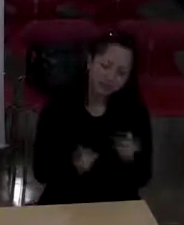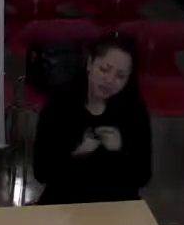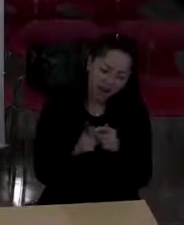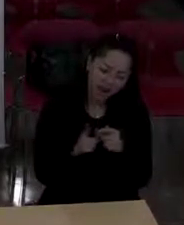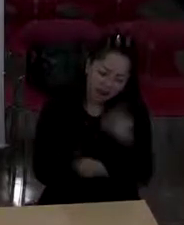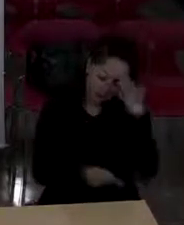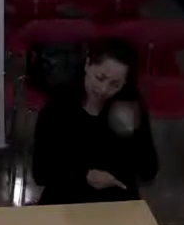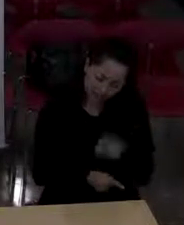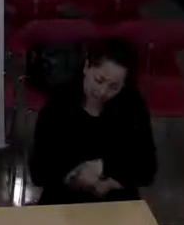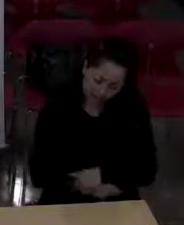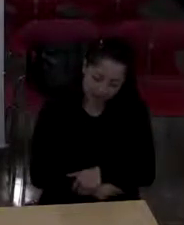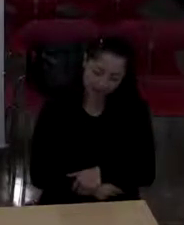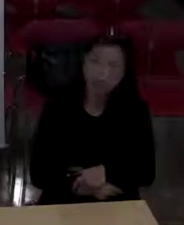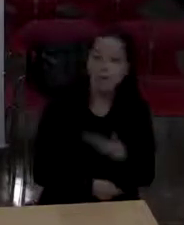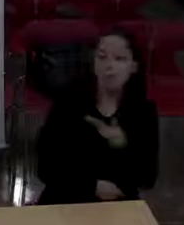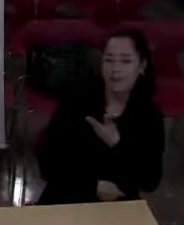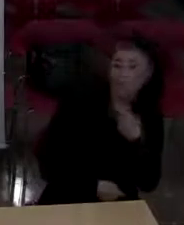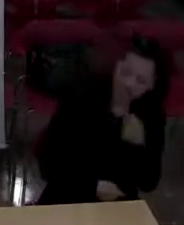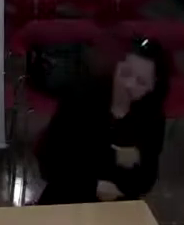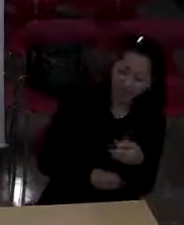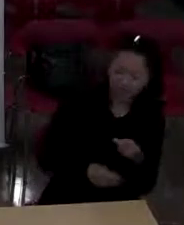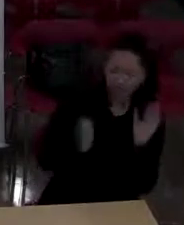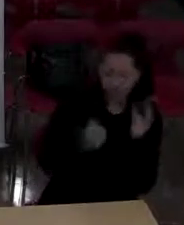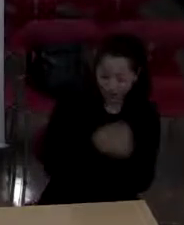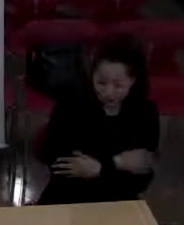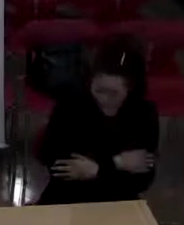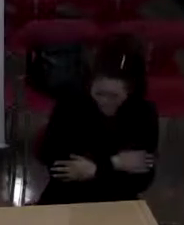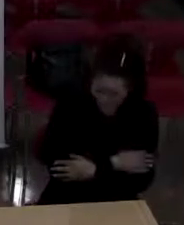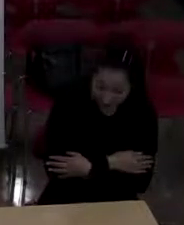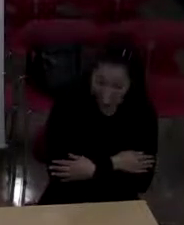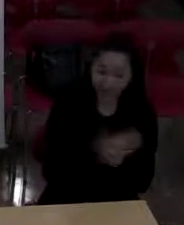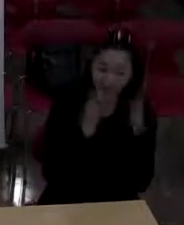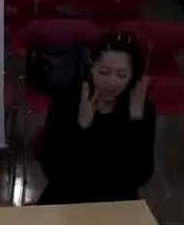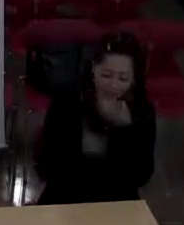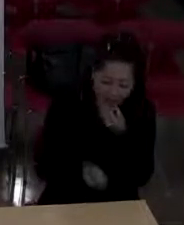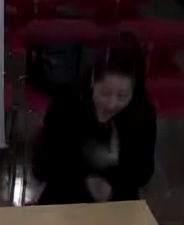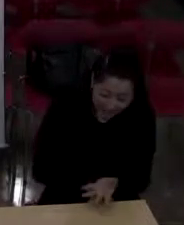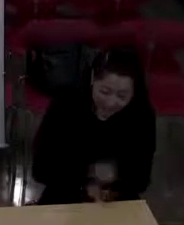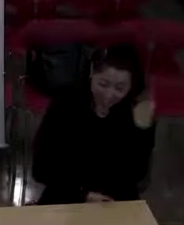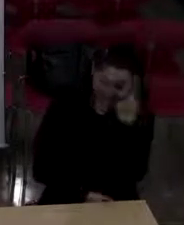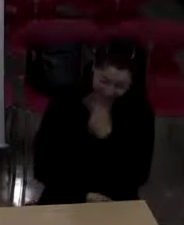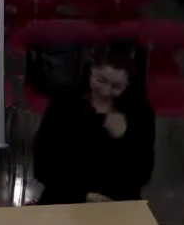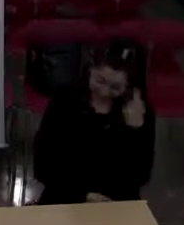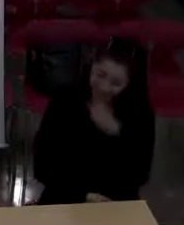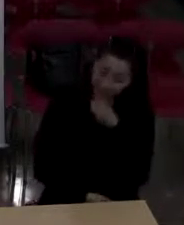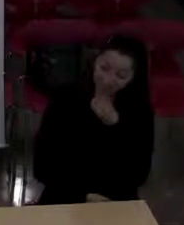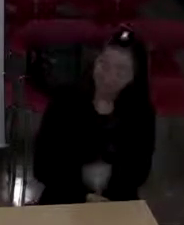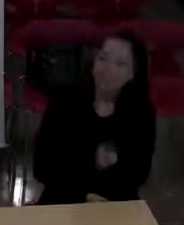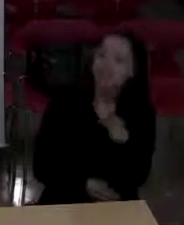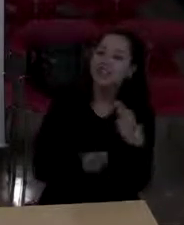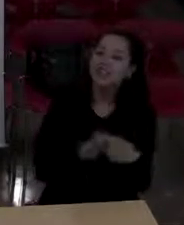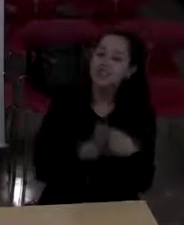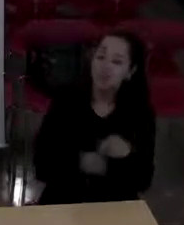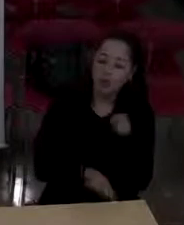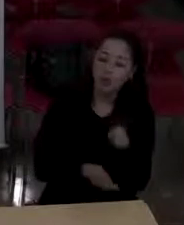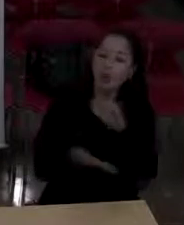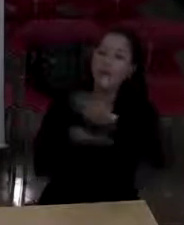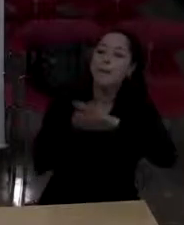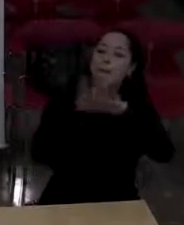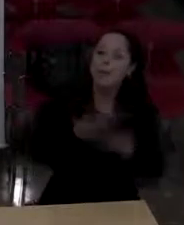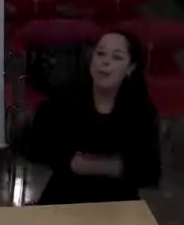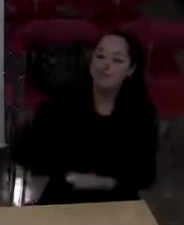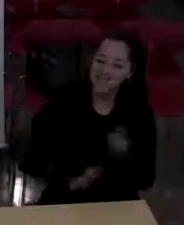¿Ah? Algo chiquitito, ¿sí? Hola, Isidora Paz, ¿cómo estás,